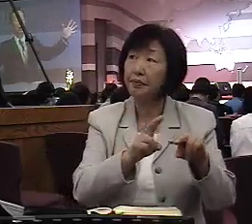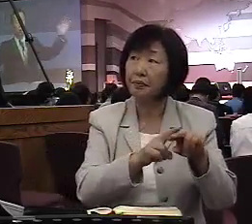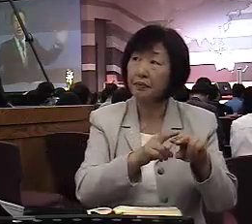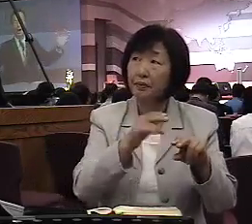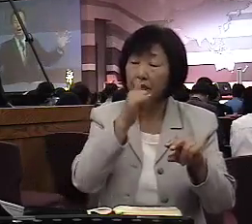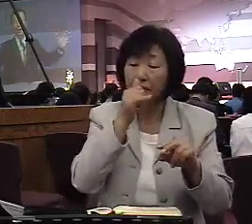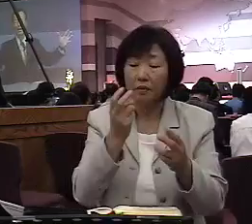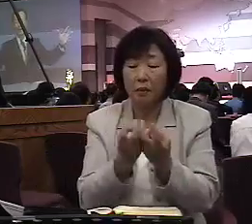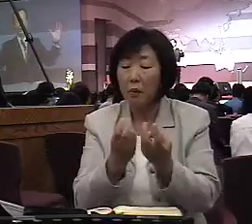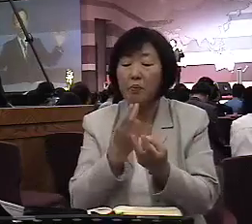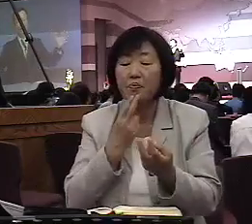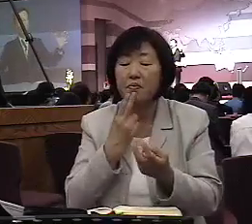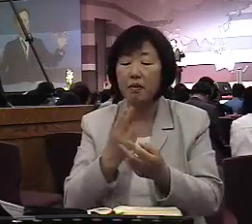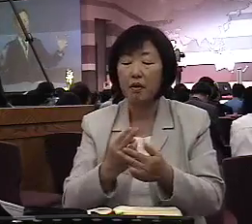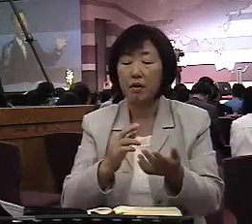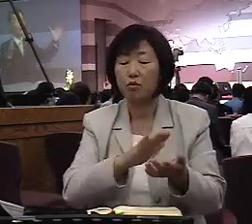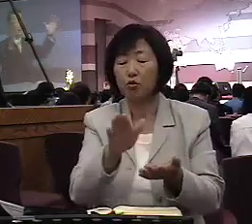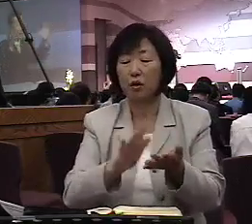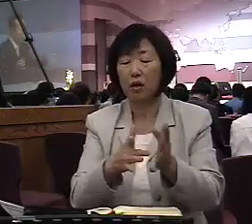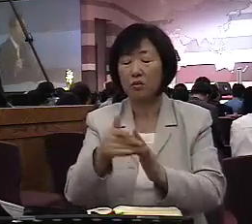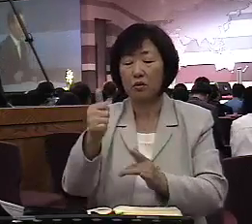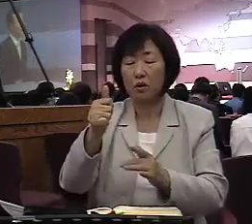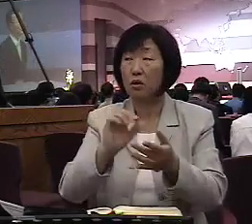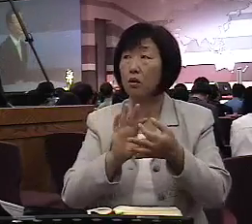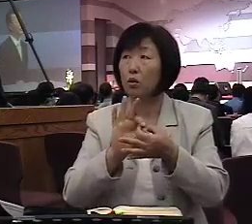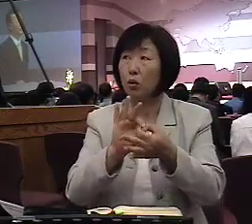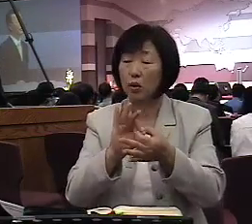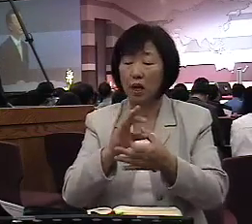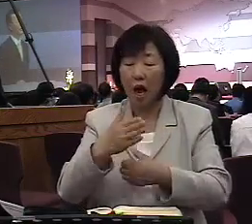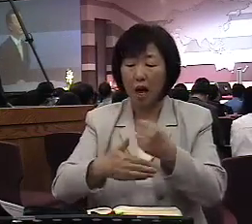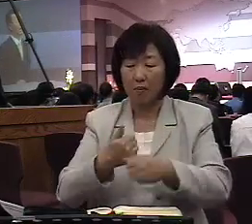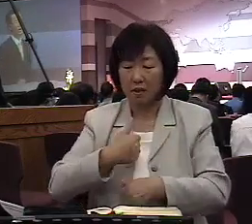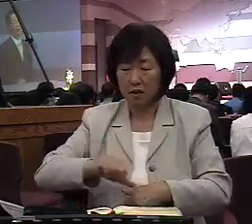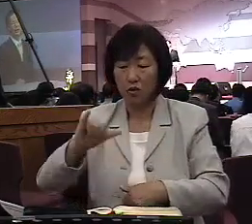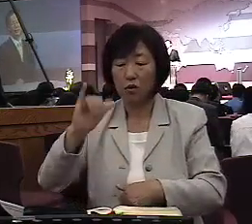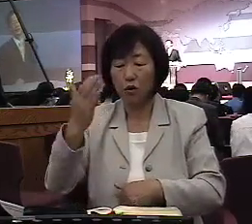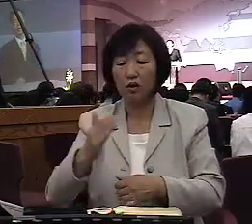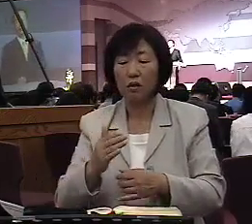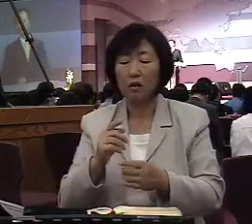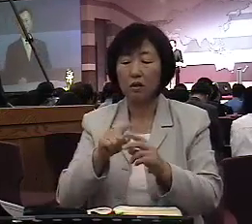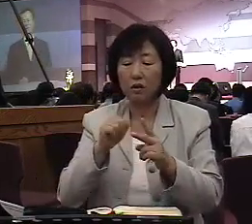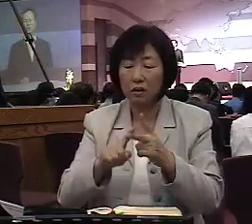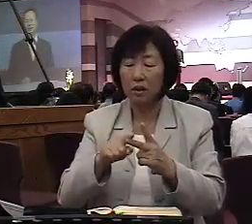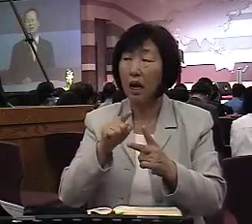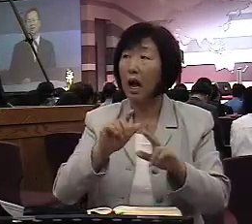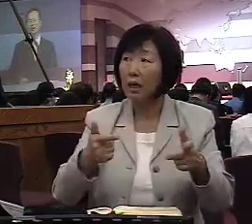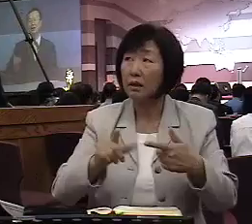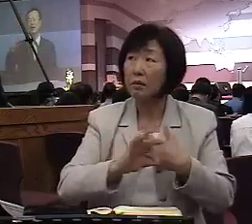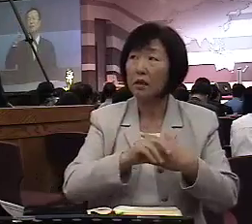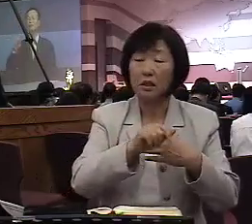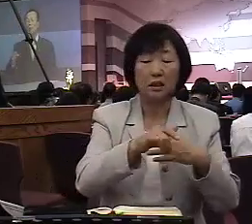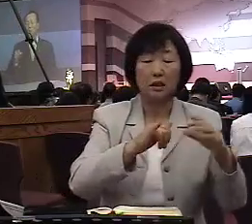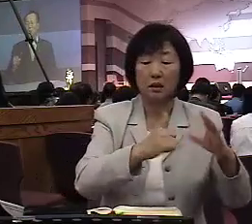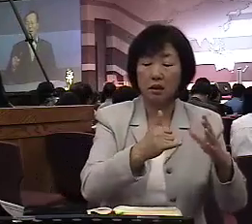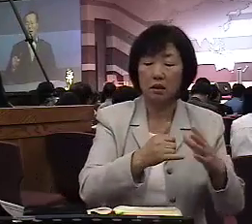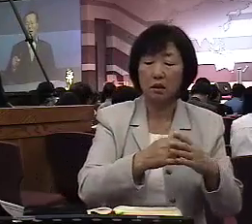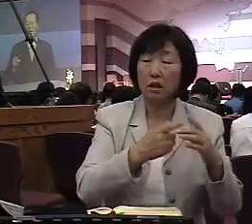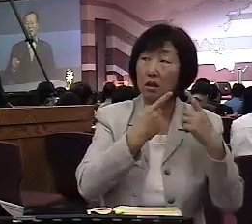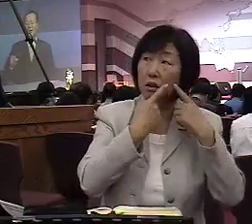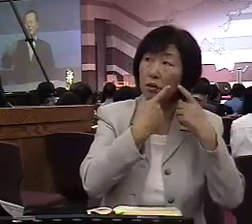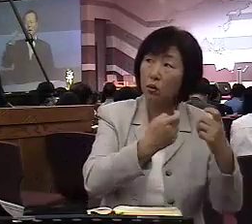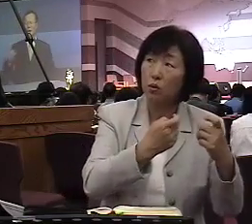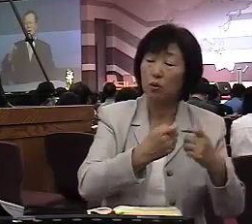없다고 합니다. 우리가 예수님을 통해 하나님의 자녀가 되든지 아니면 이 세상에서 세상의